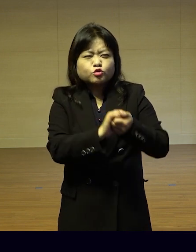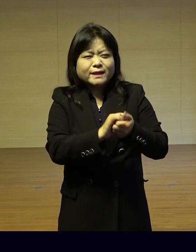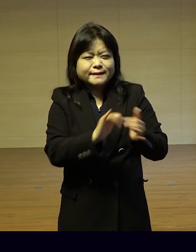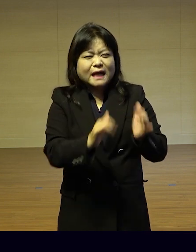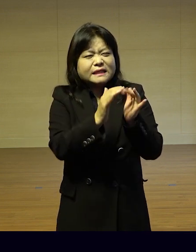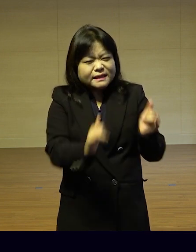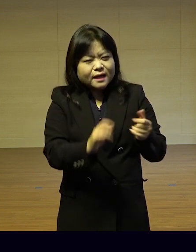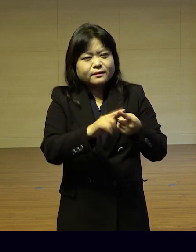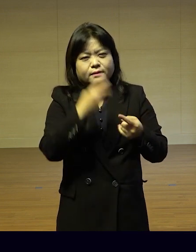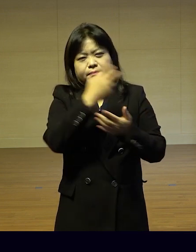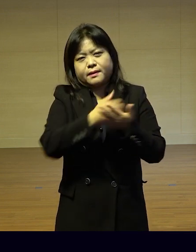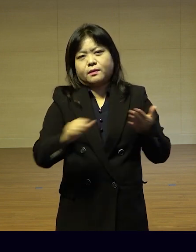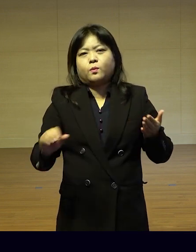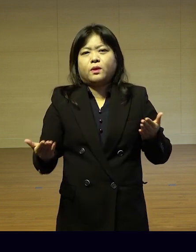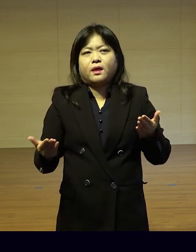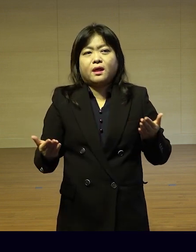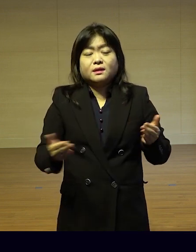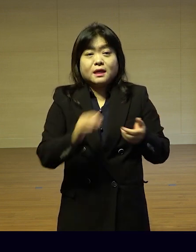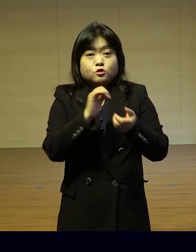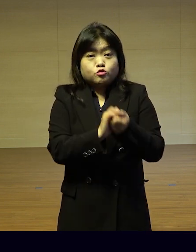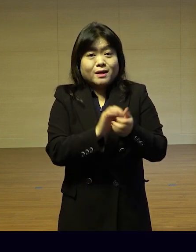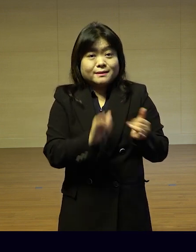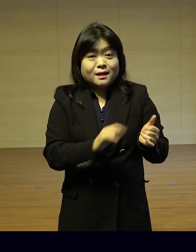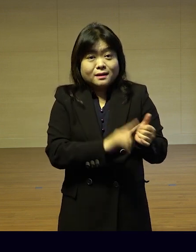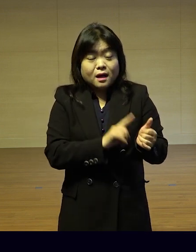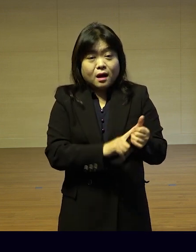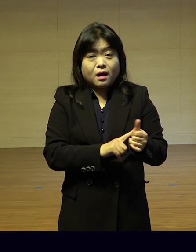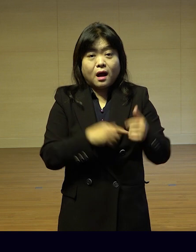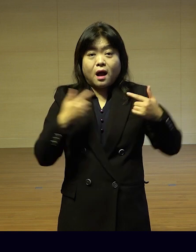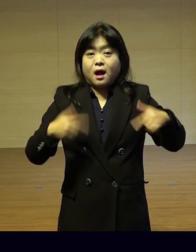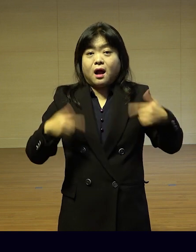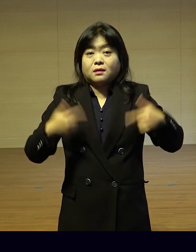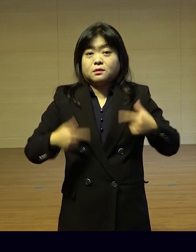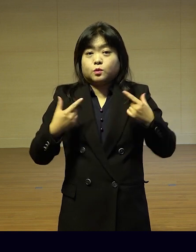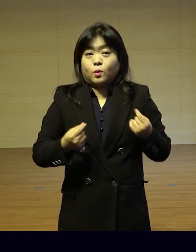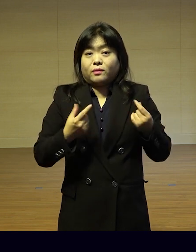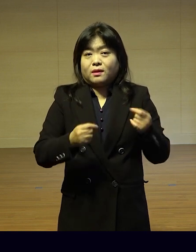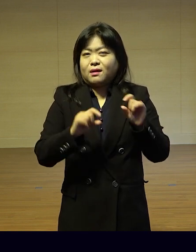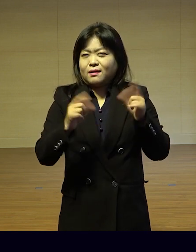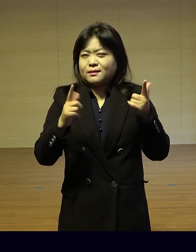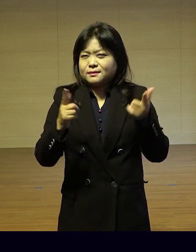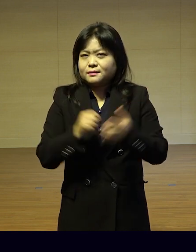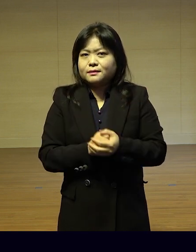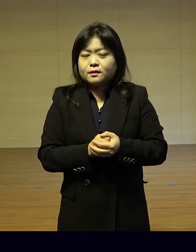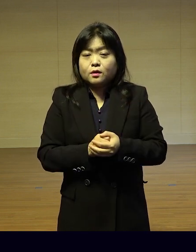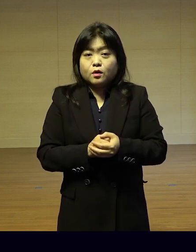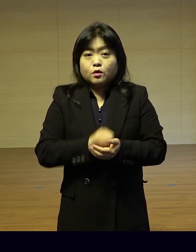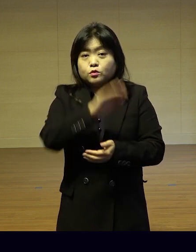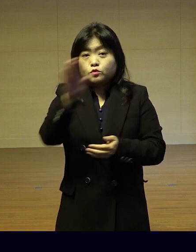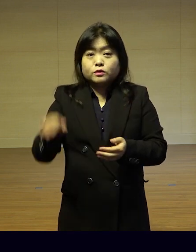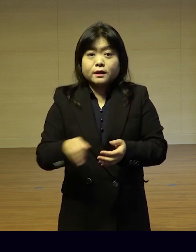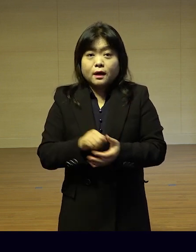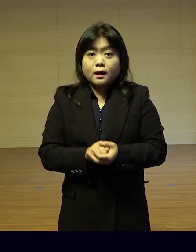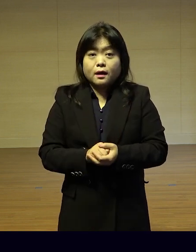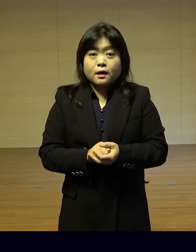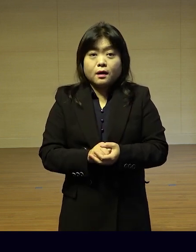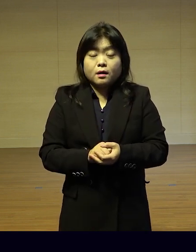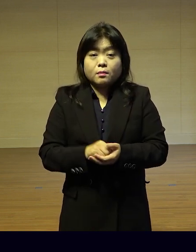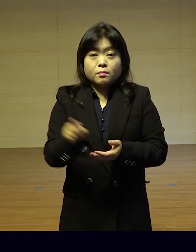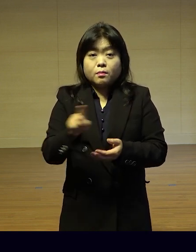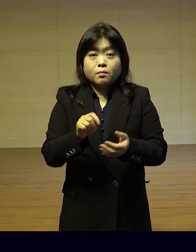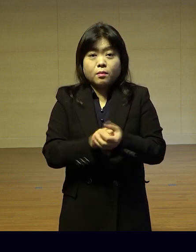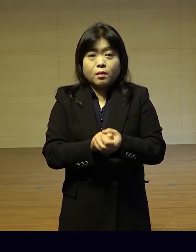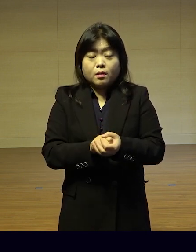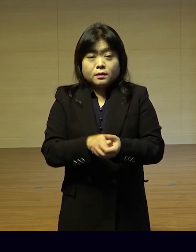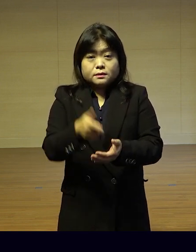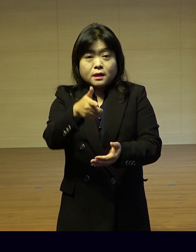된다. 근데 이 유한자가 고정되어 있는 것이 아니란 말이죠. 문제는 우리가 사격을 한다 할 때라도 대상이